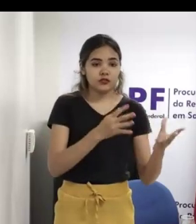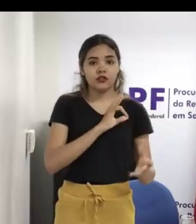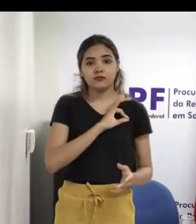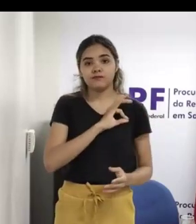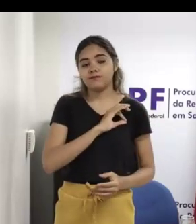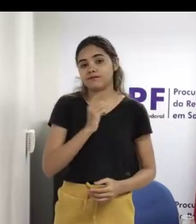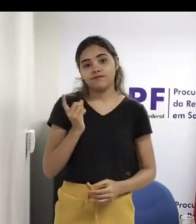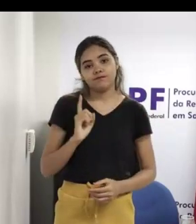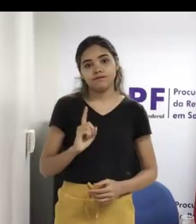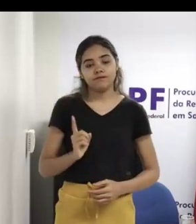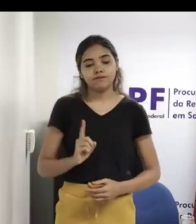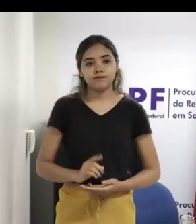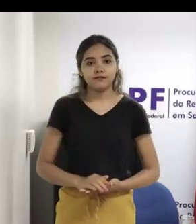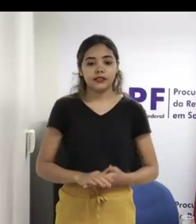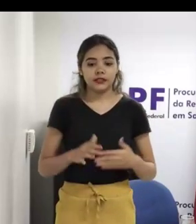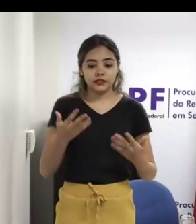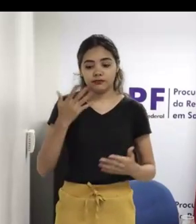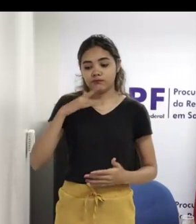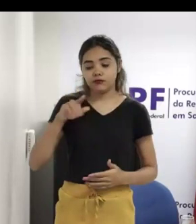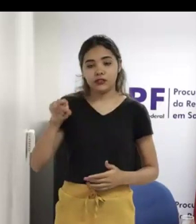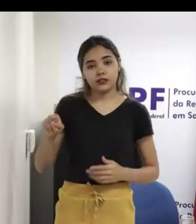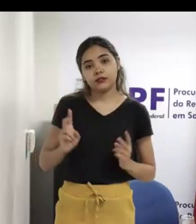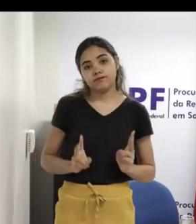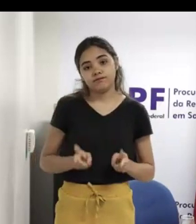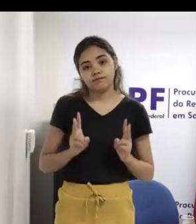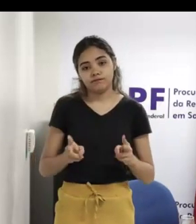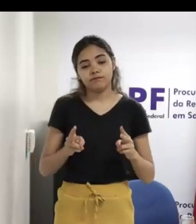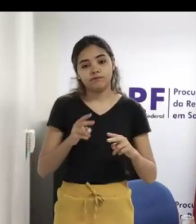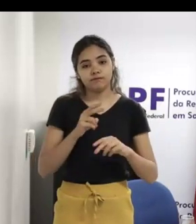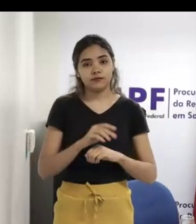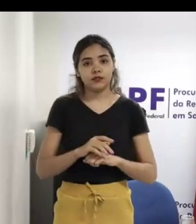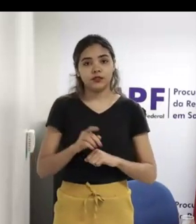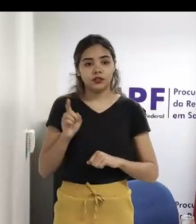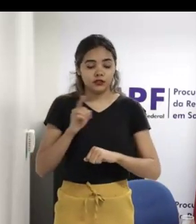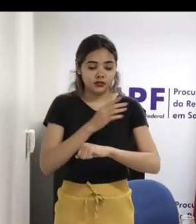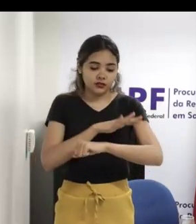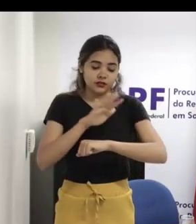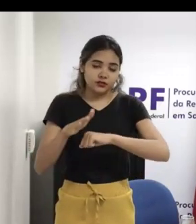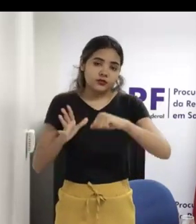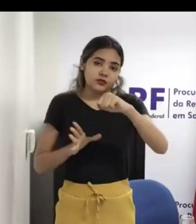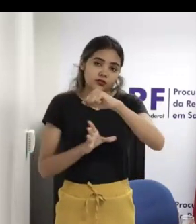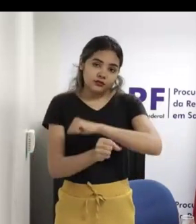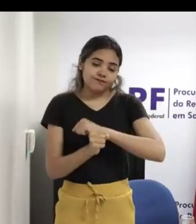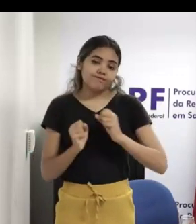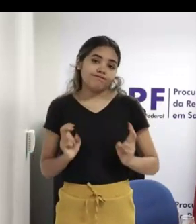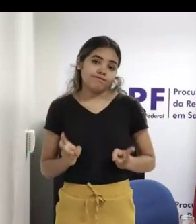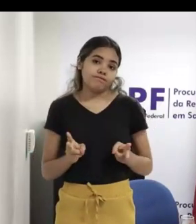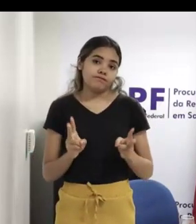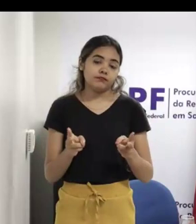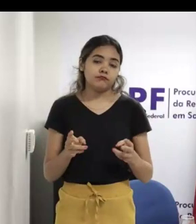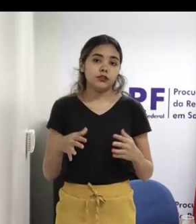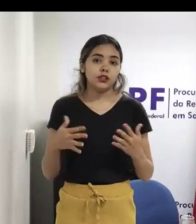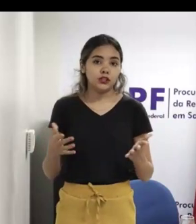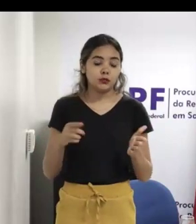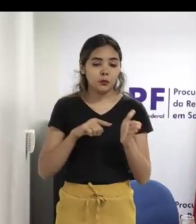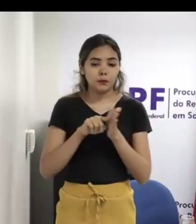nesse estado de vulnerabilidade eh Existe algum tipo de ação que que consiga ser feita mediante